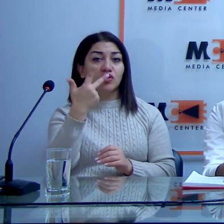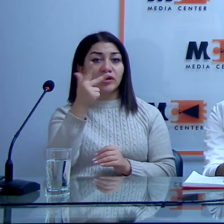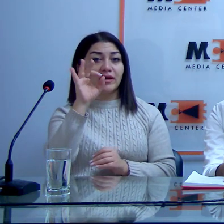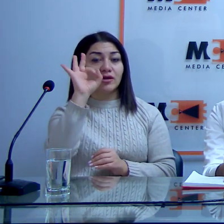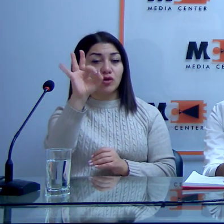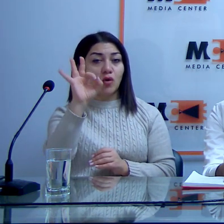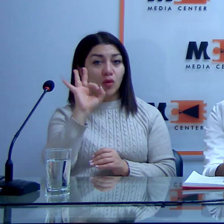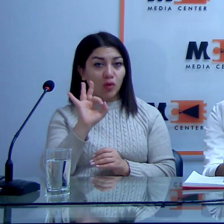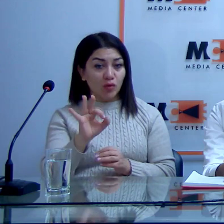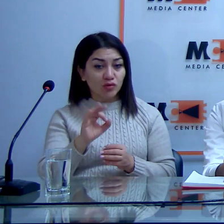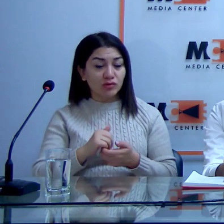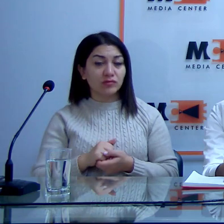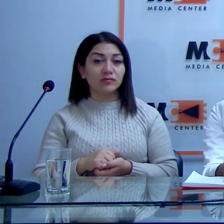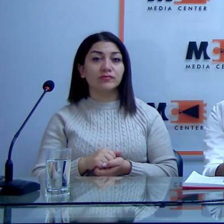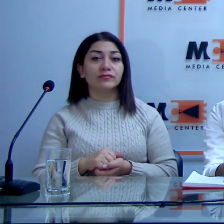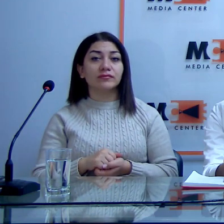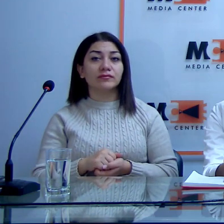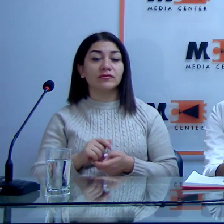21.3%-ը